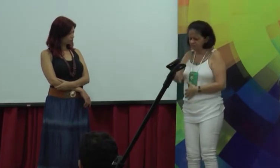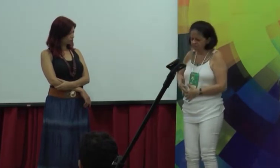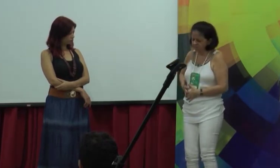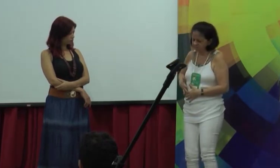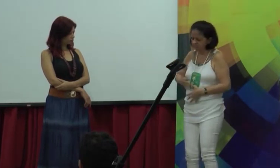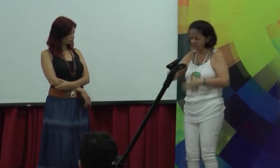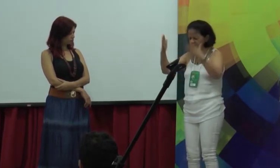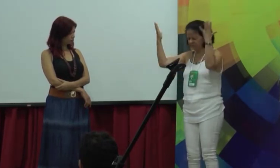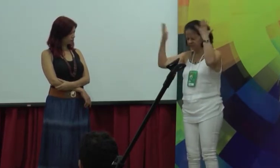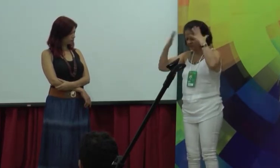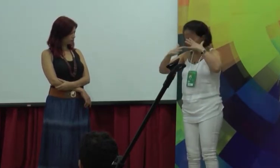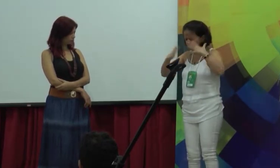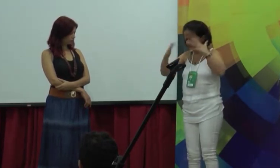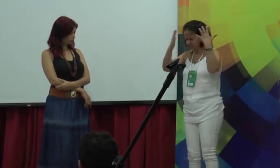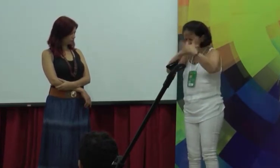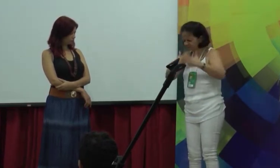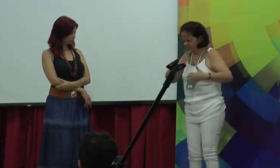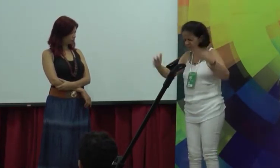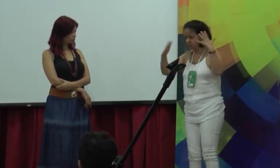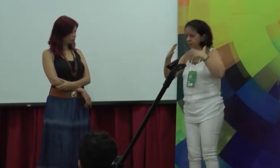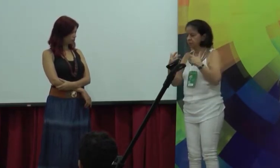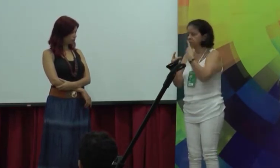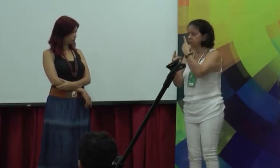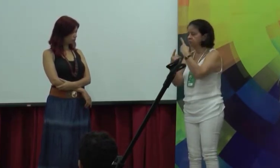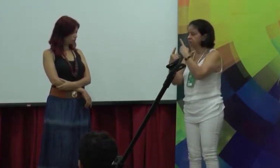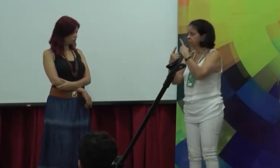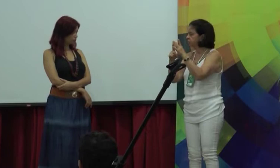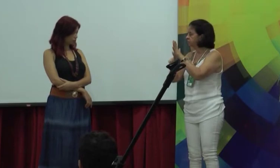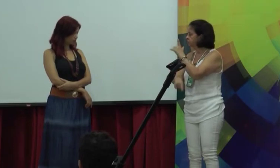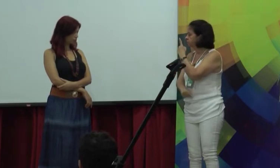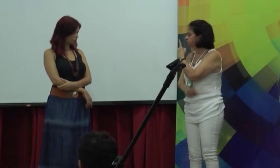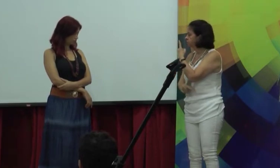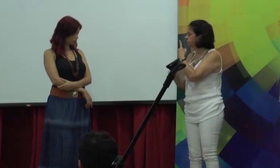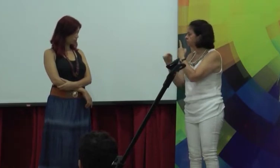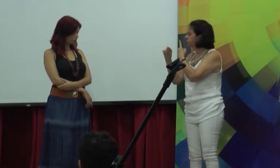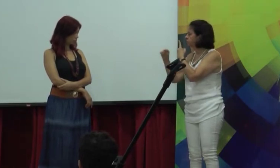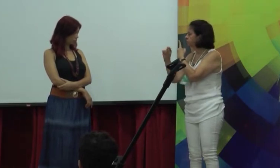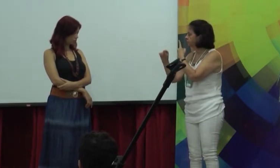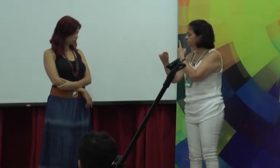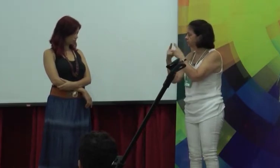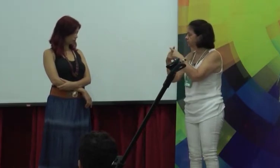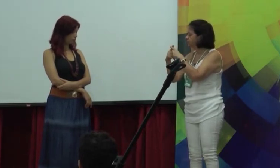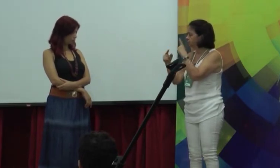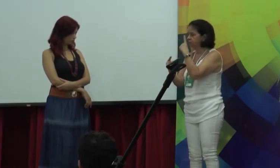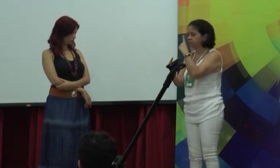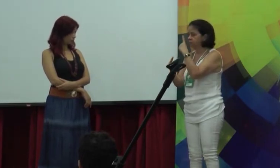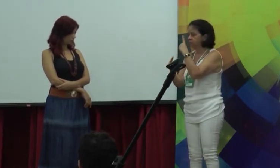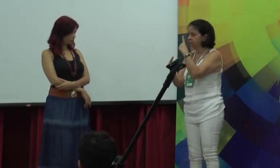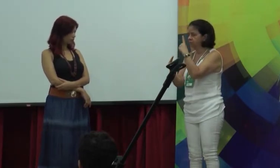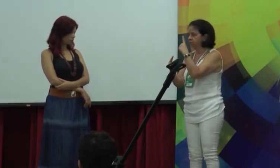o passe. Se eu estou doente, tenho algum problema, esse passe...